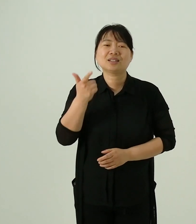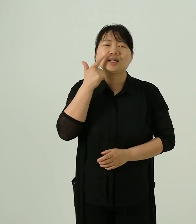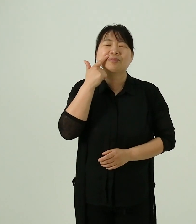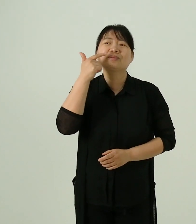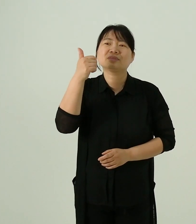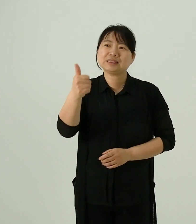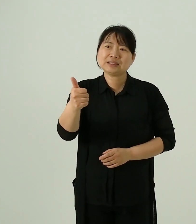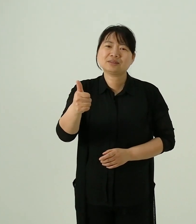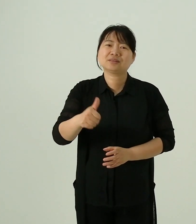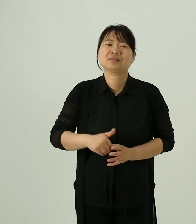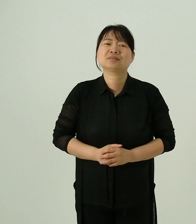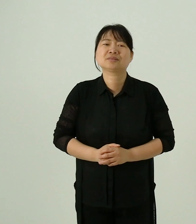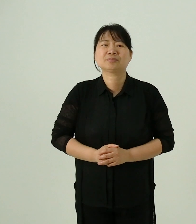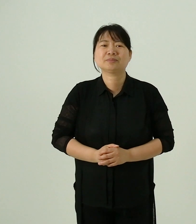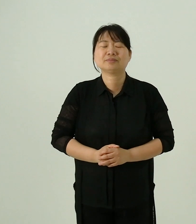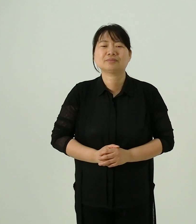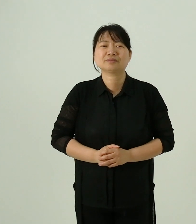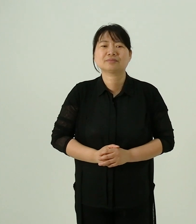아버지,